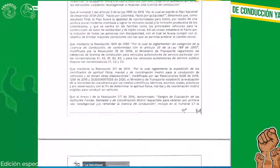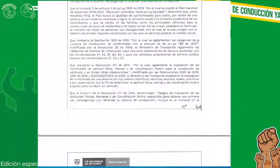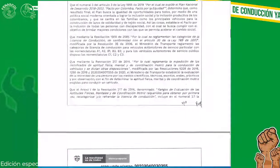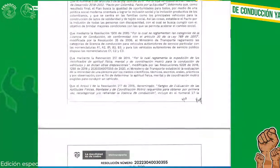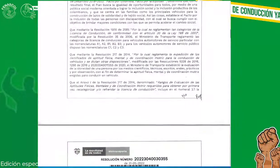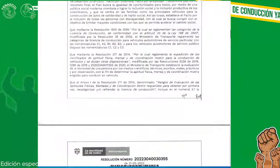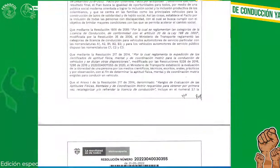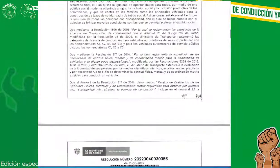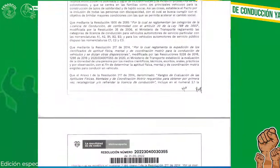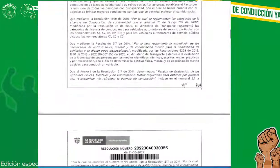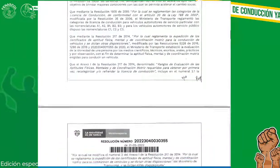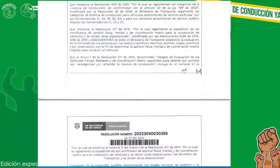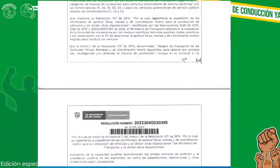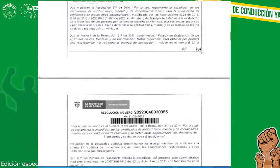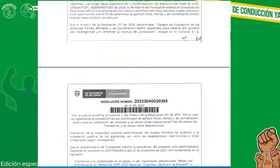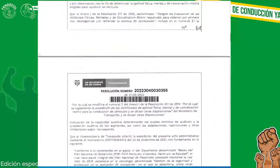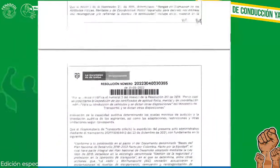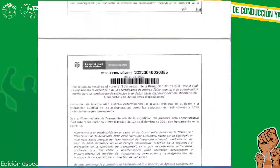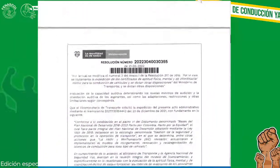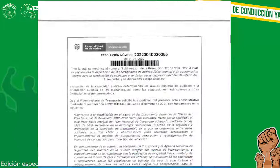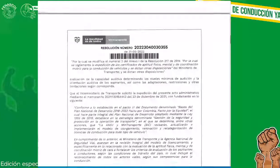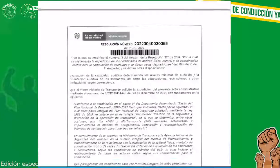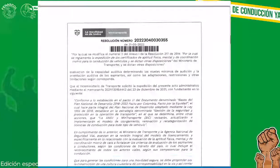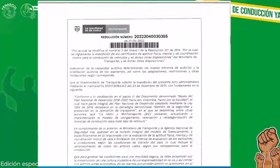¿Estás feliz ya? Sí, yo sí, ya la traigo.